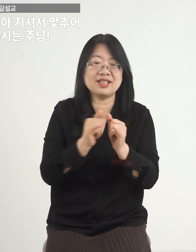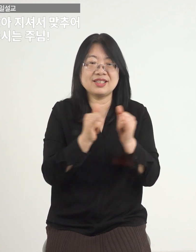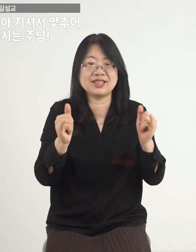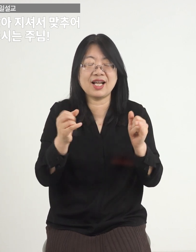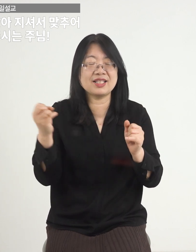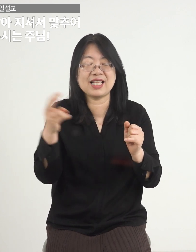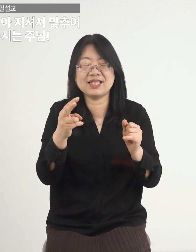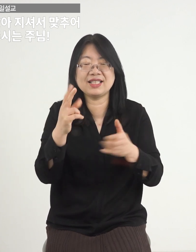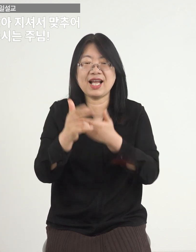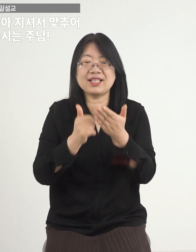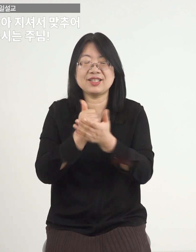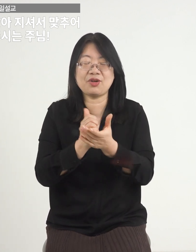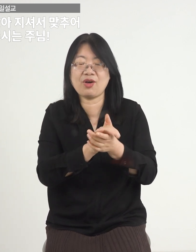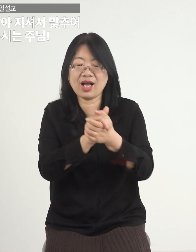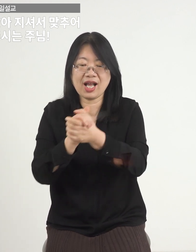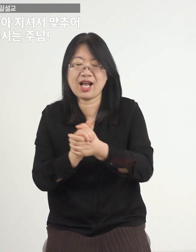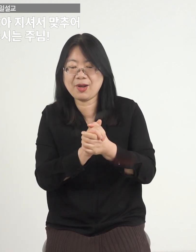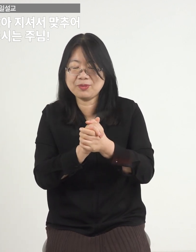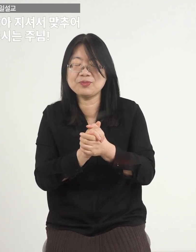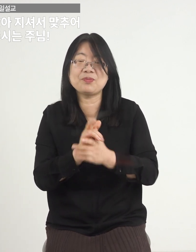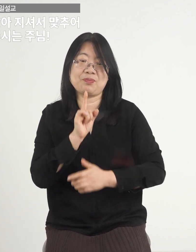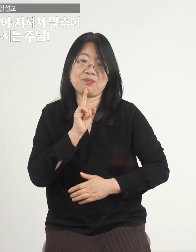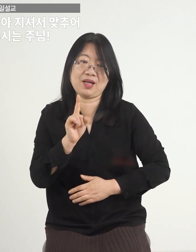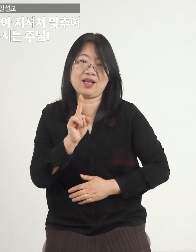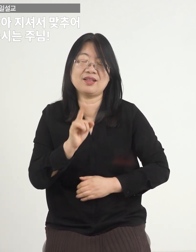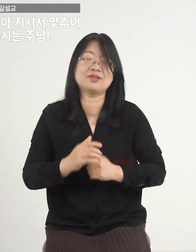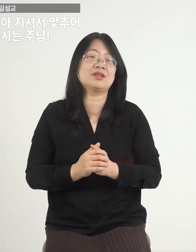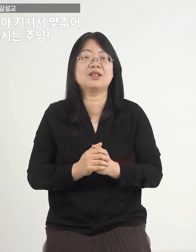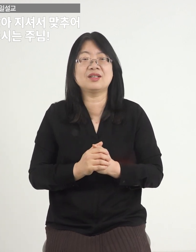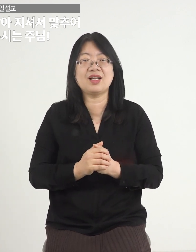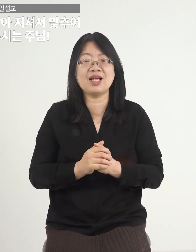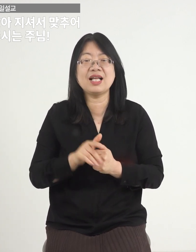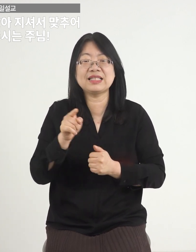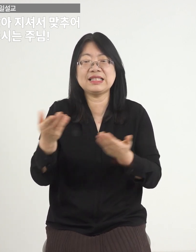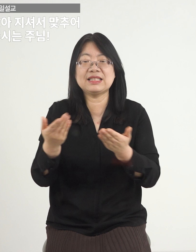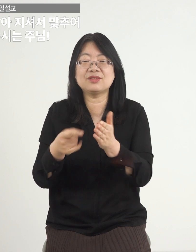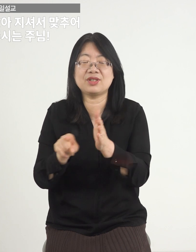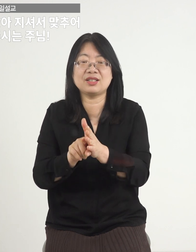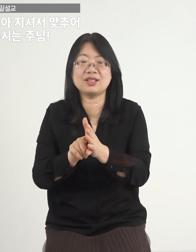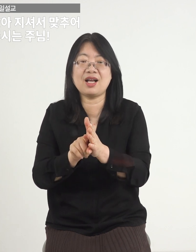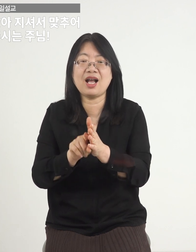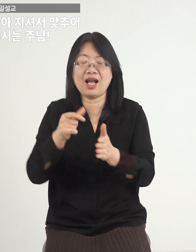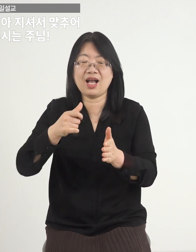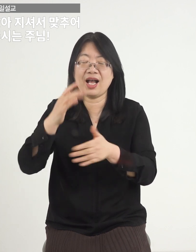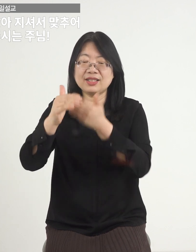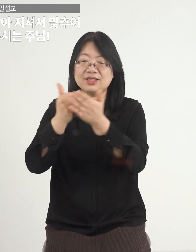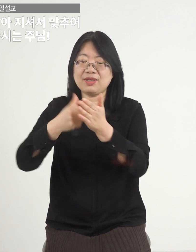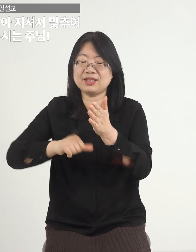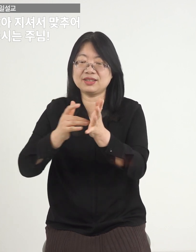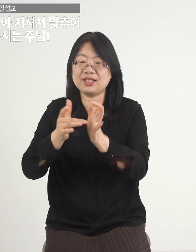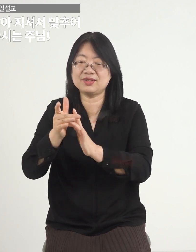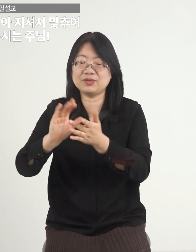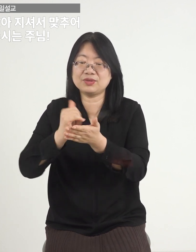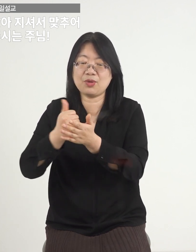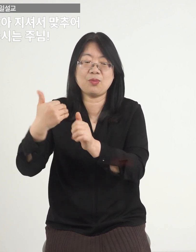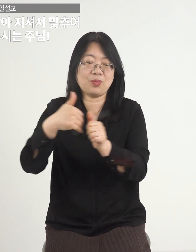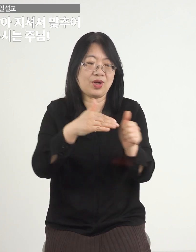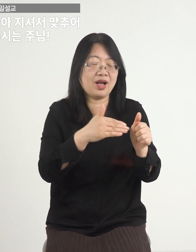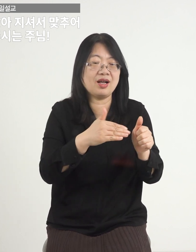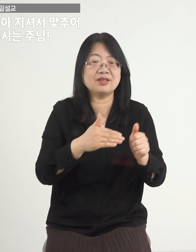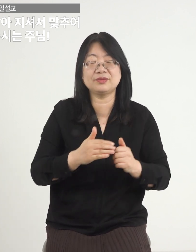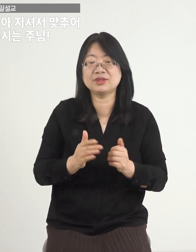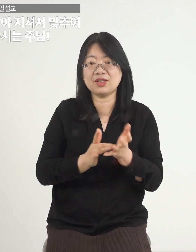위해서 누구를 보내신 거예요? 아들 예수 그리스도. 나를, 아버지께서 나를 보내신